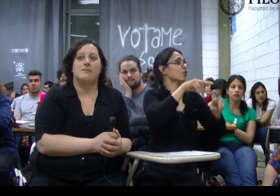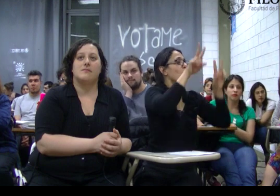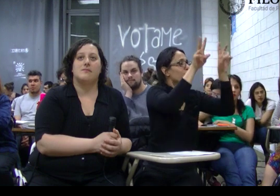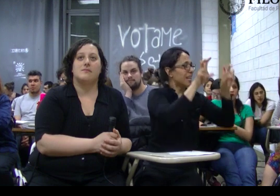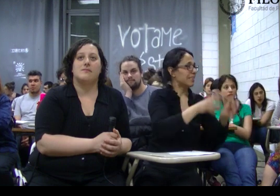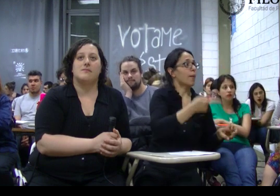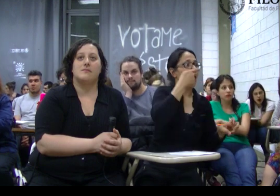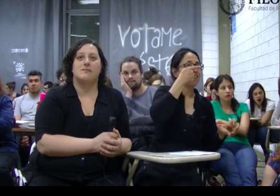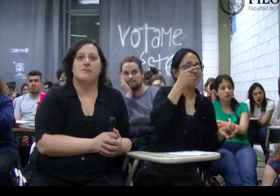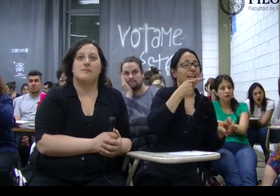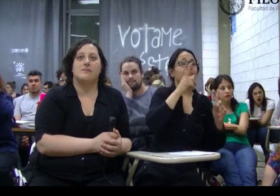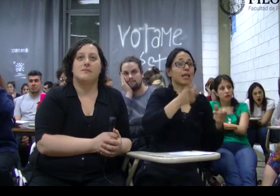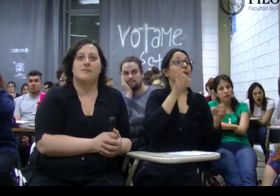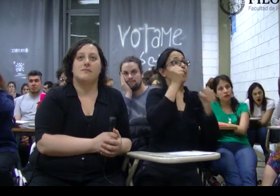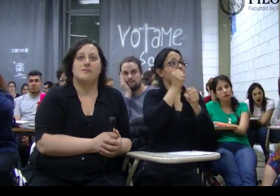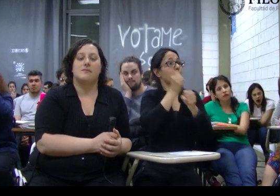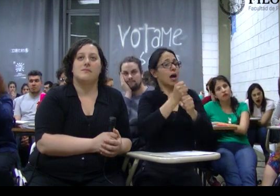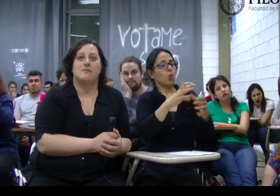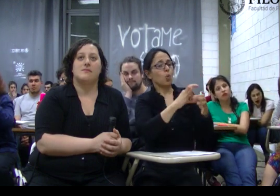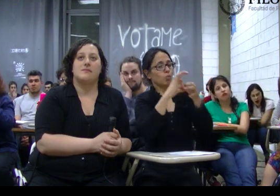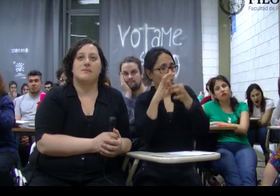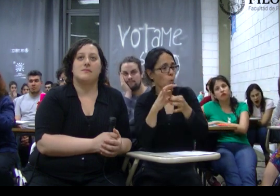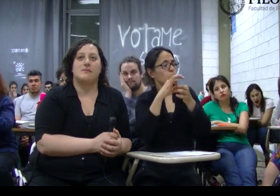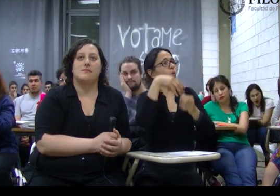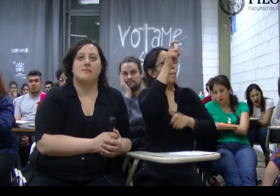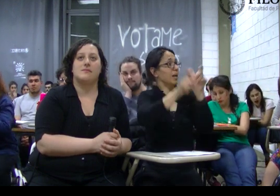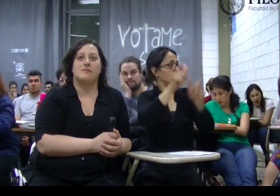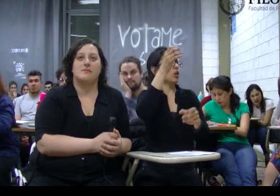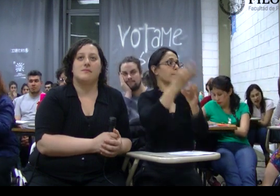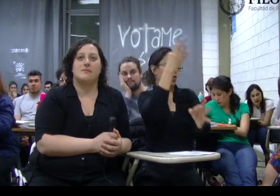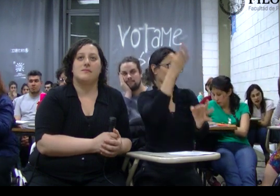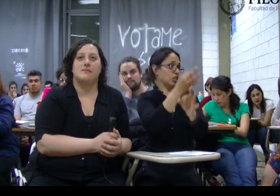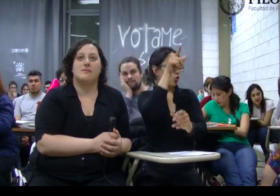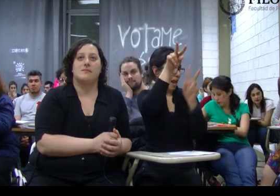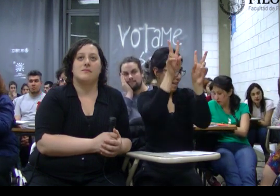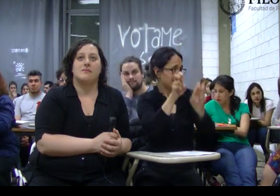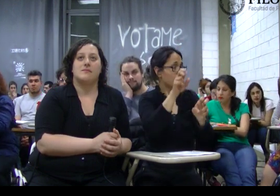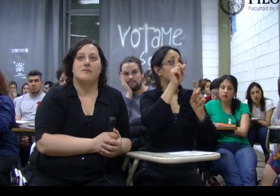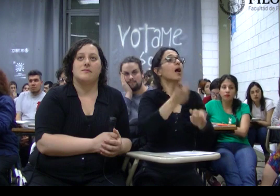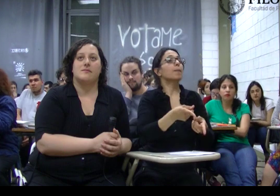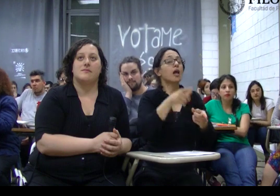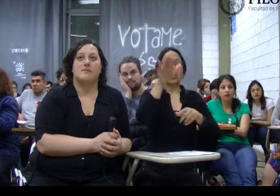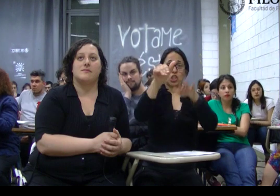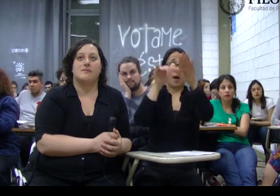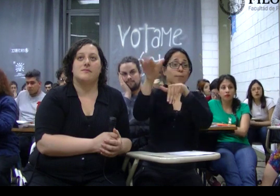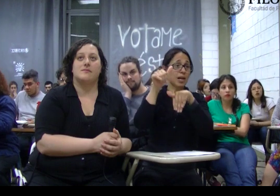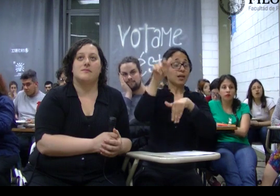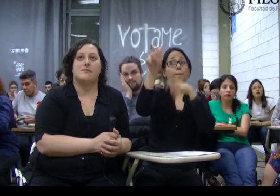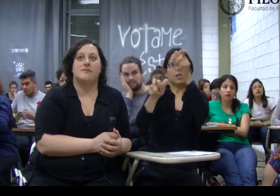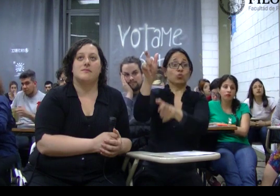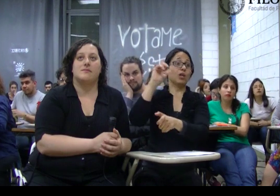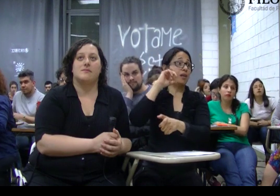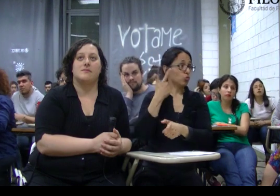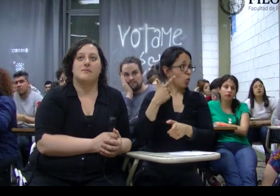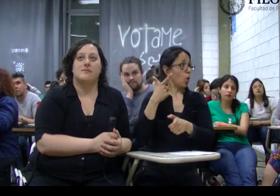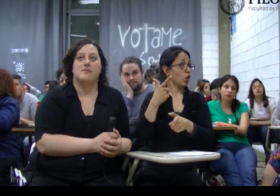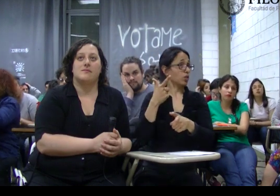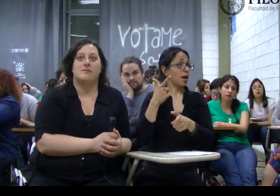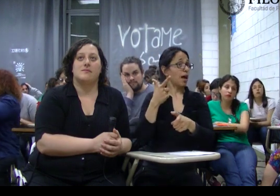interés, trabajo en asociación con especialistas en el campo, convocatoria a participantes